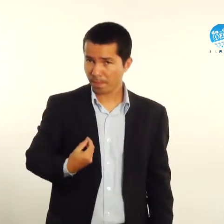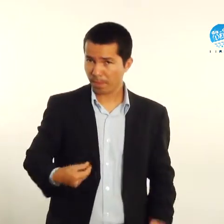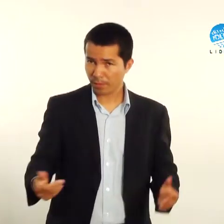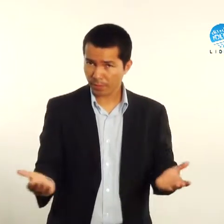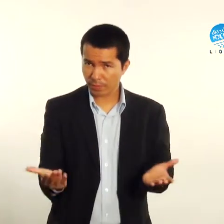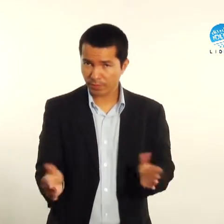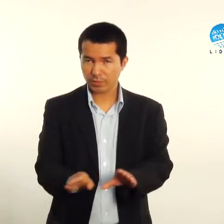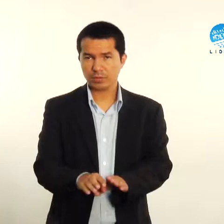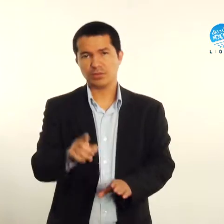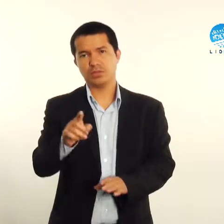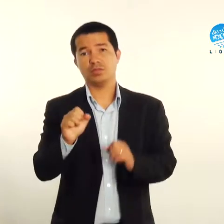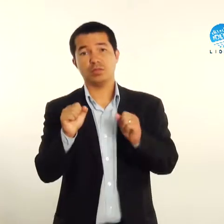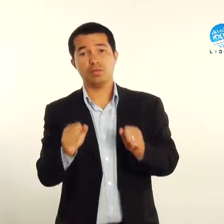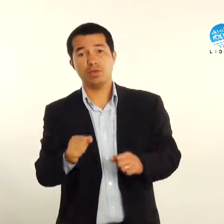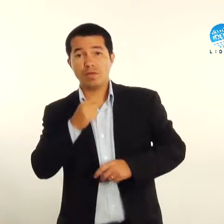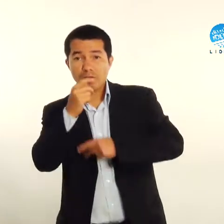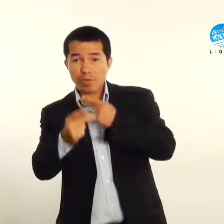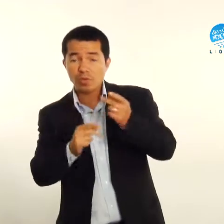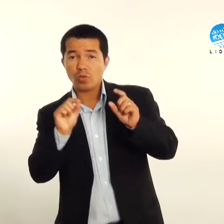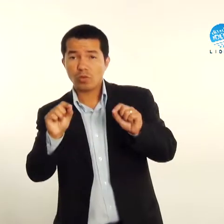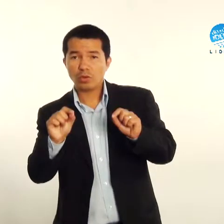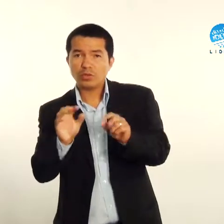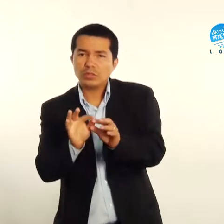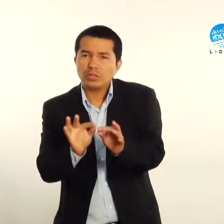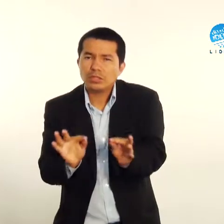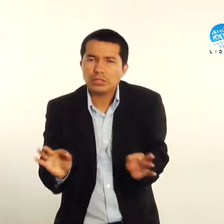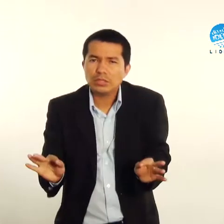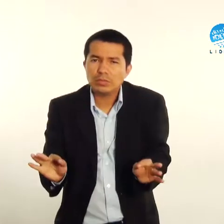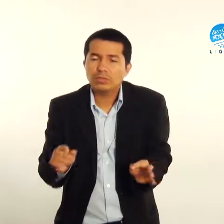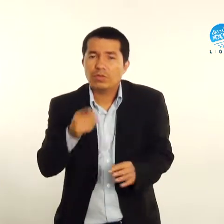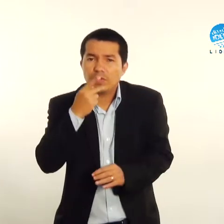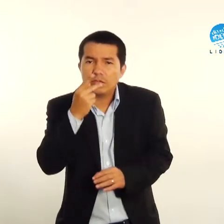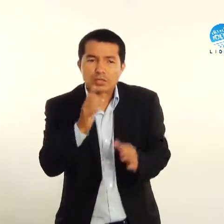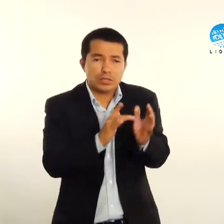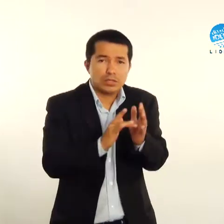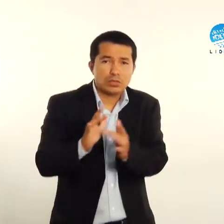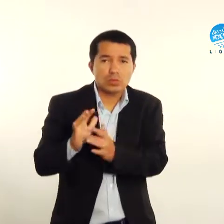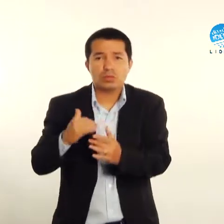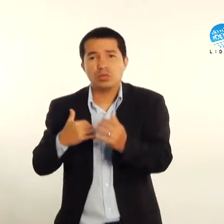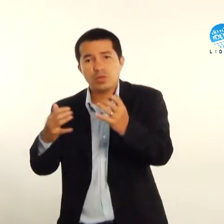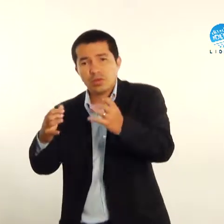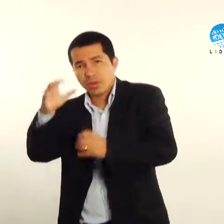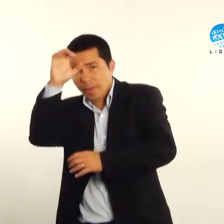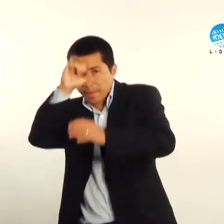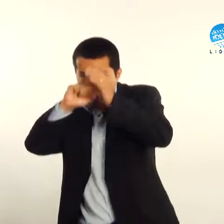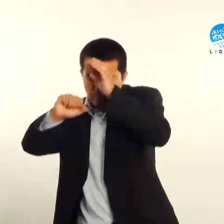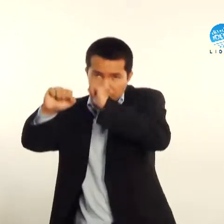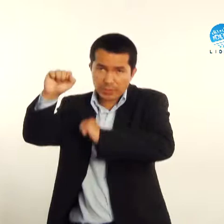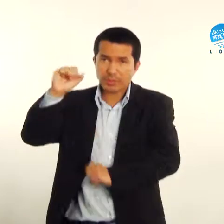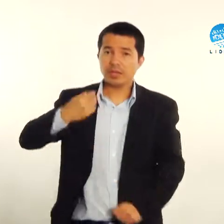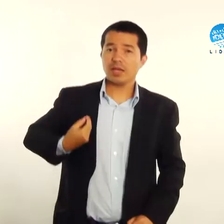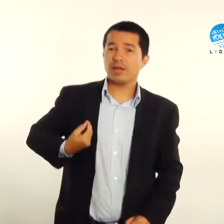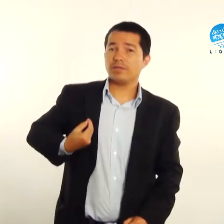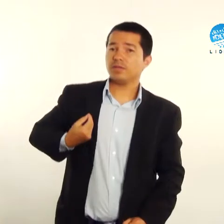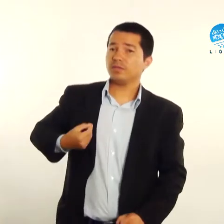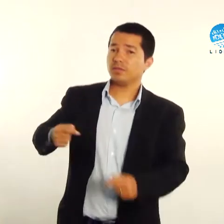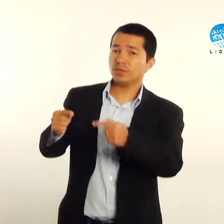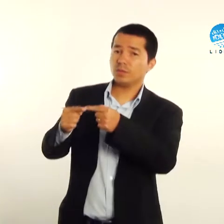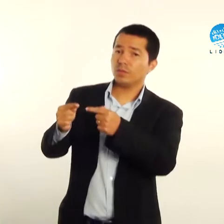vida, até a humildade de dizer: Jesus, eu quero aprender a viver